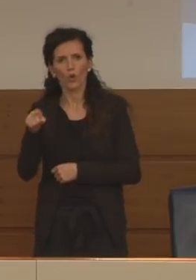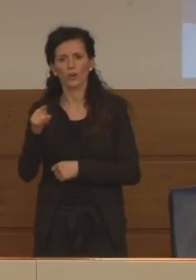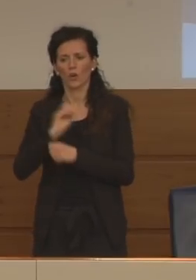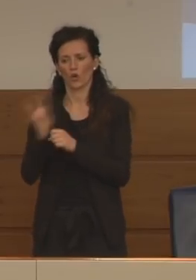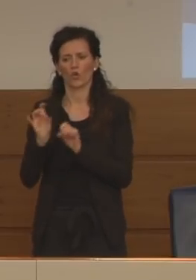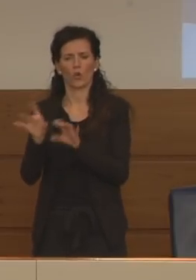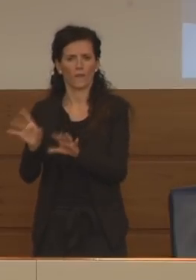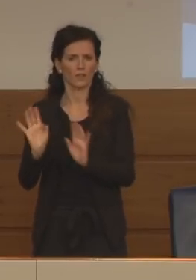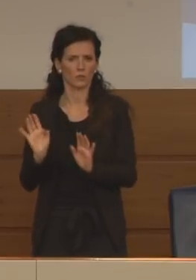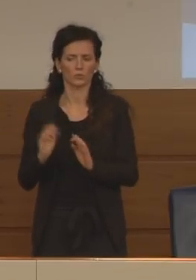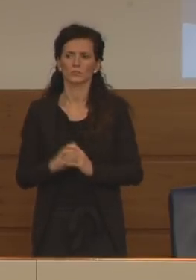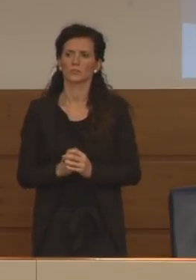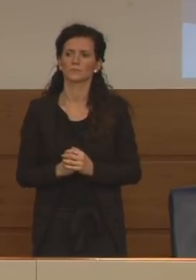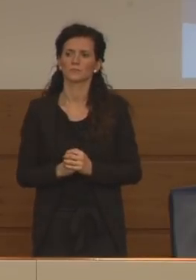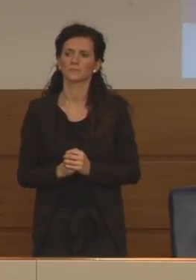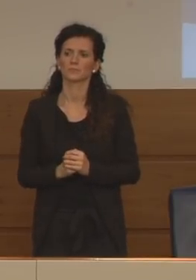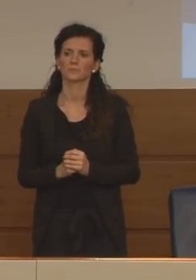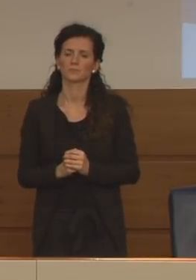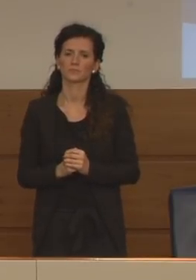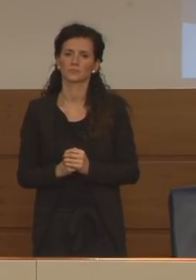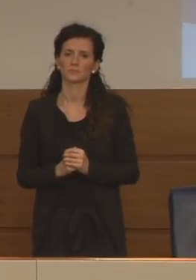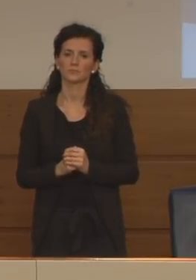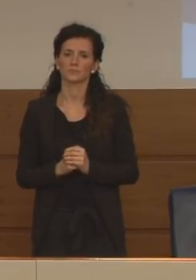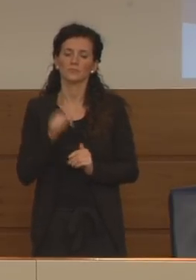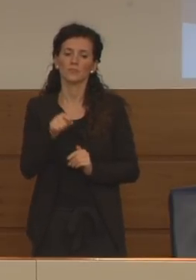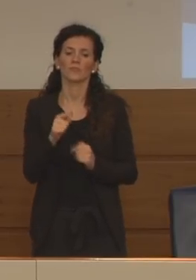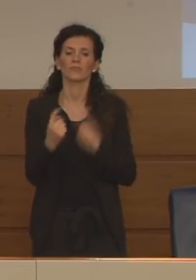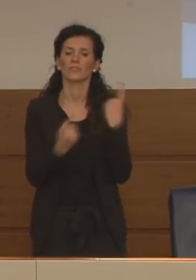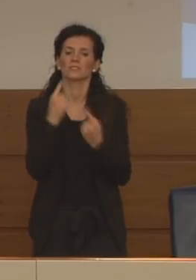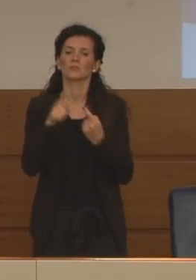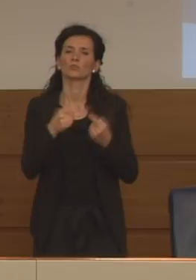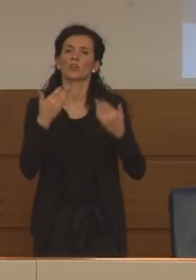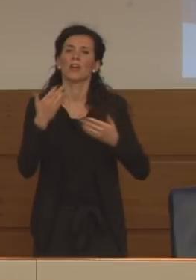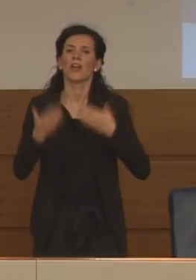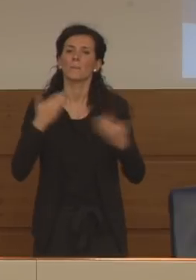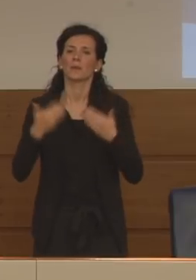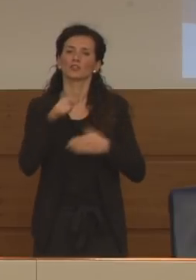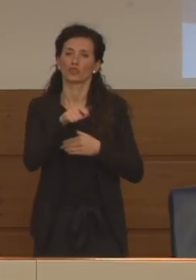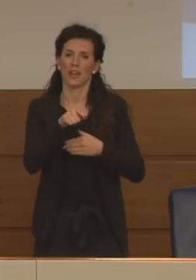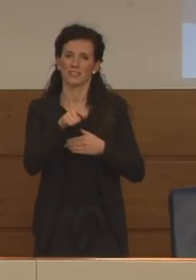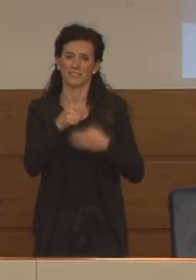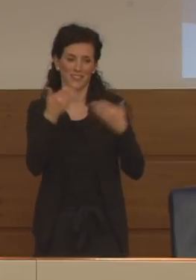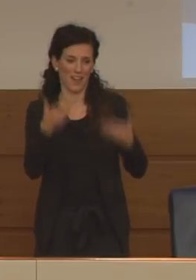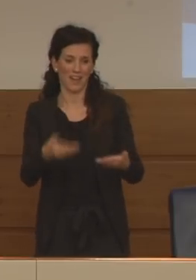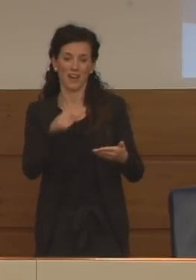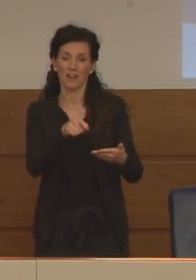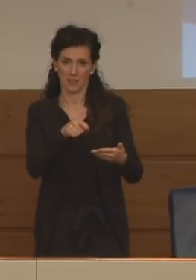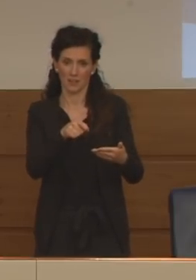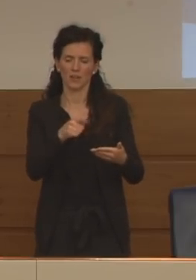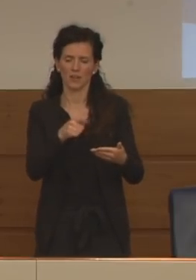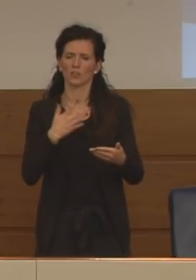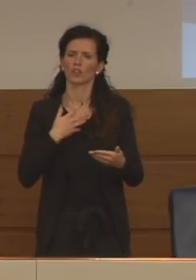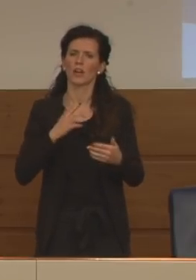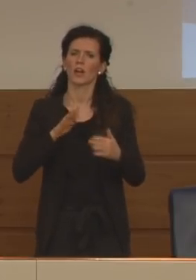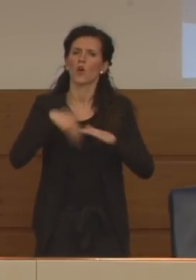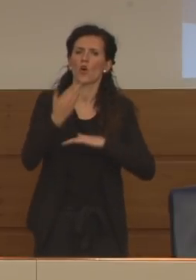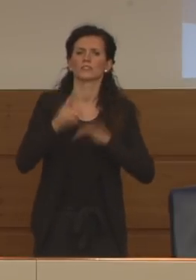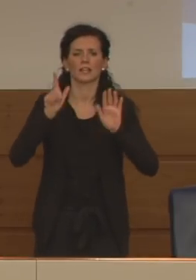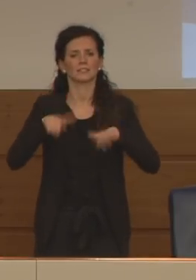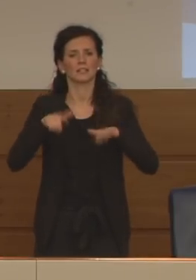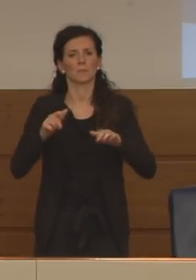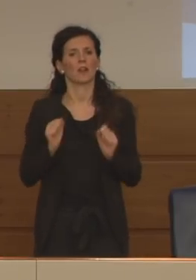quanto riguarda le forze in campo abbiamo sempre oltre 7.000 volontari